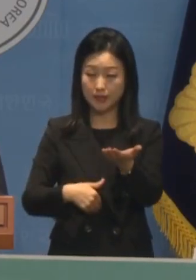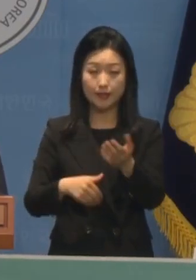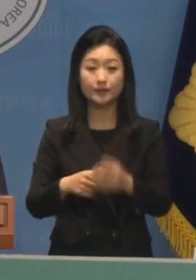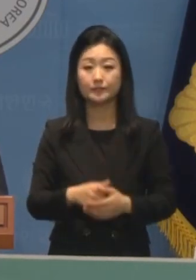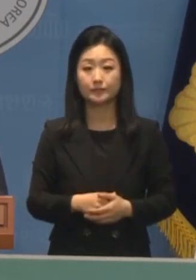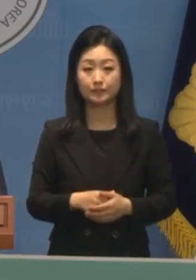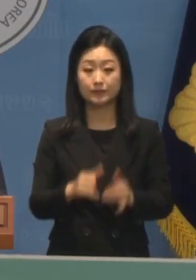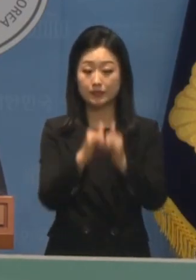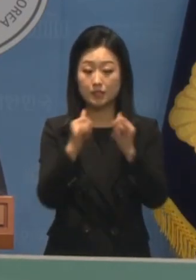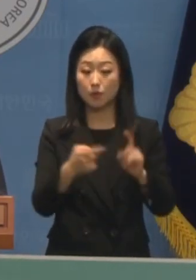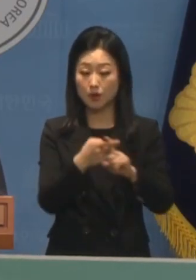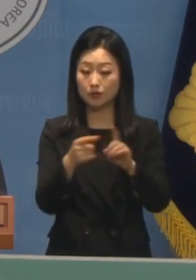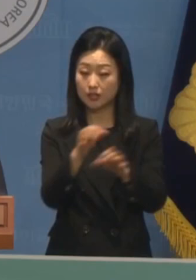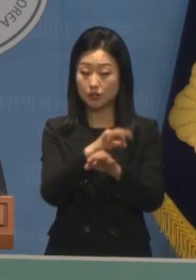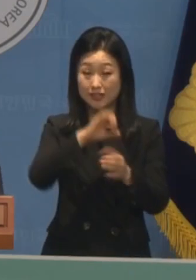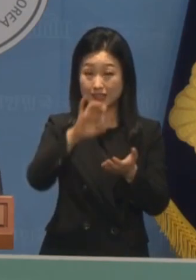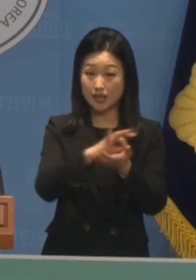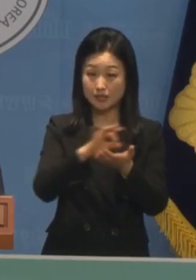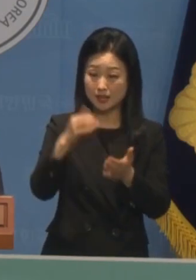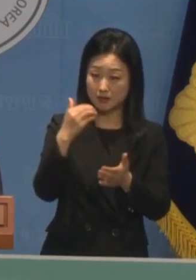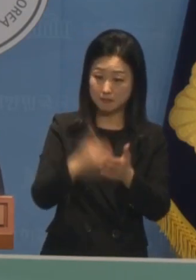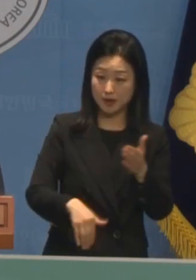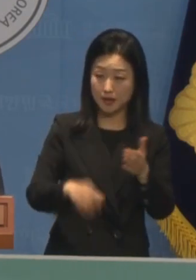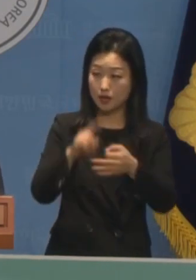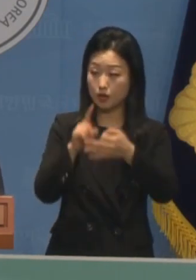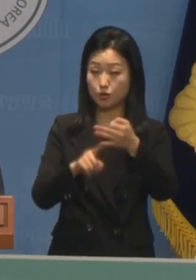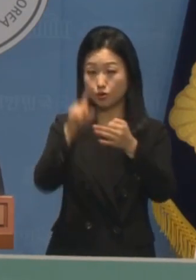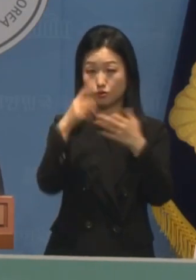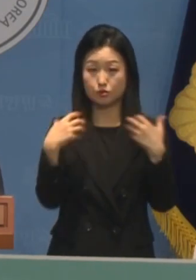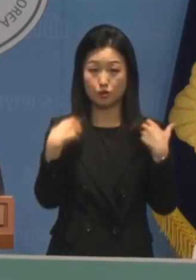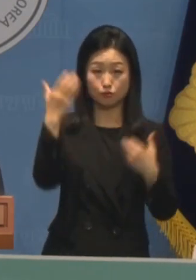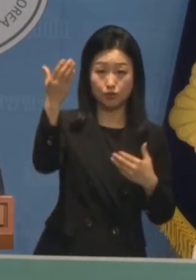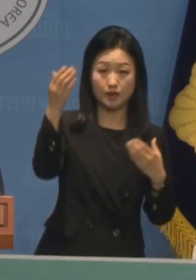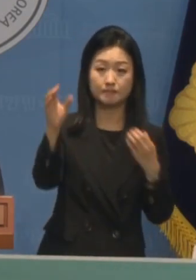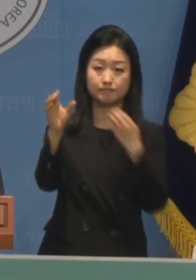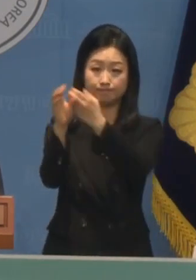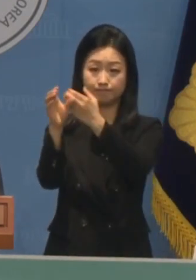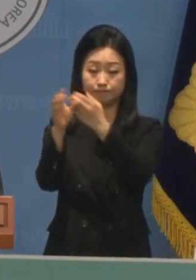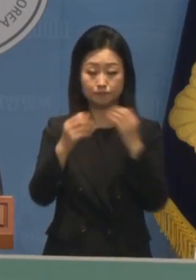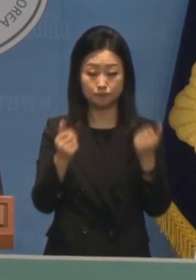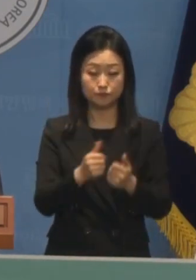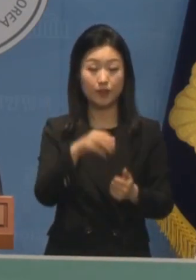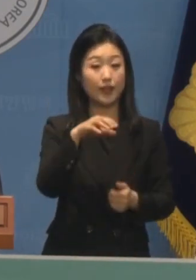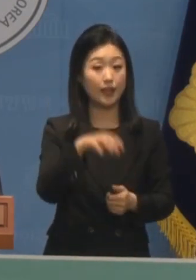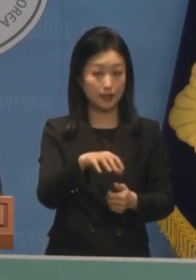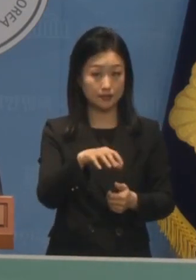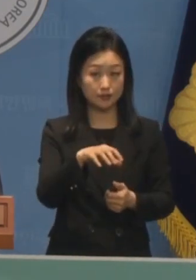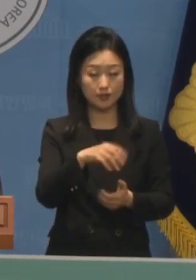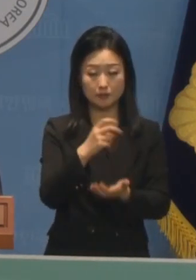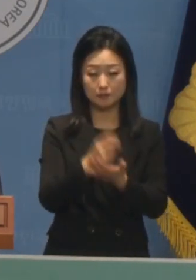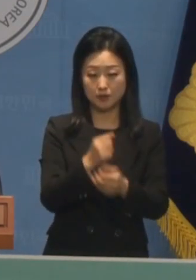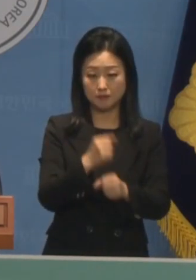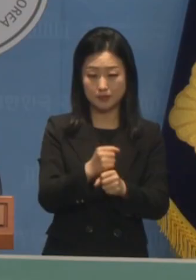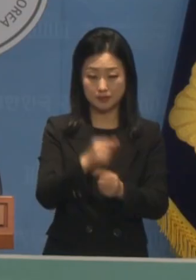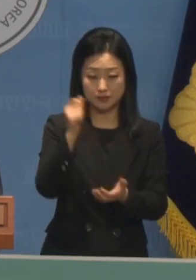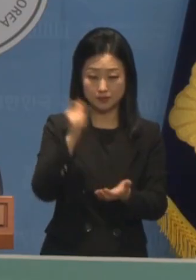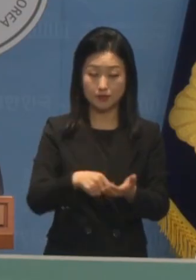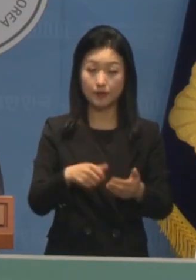쓰고 사회연대 경제 예산을 도려내고 있는 이 정부에 맞서 국회가 든든한 방파제가 되어야